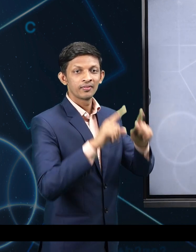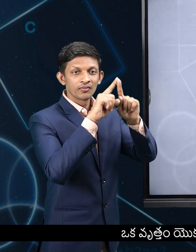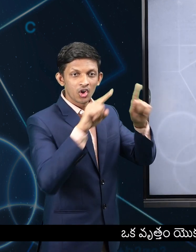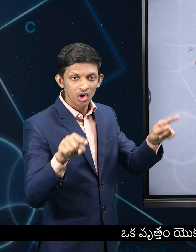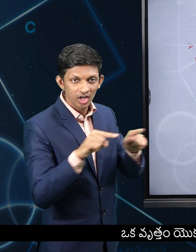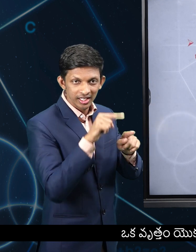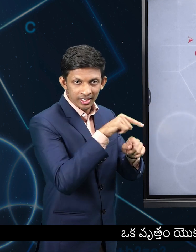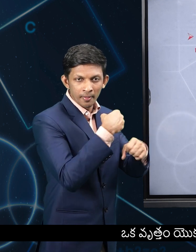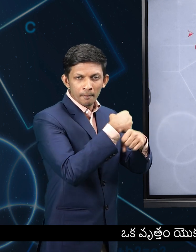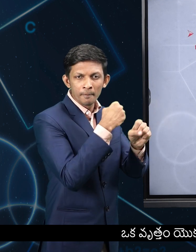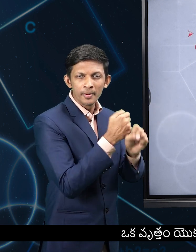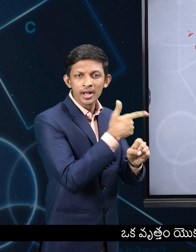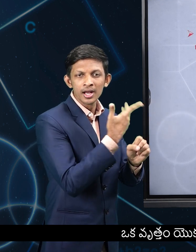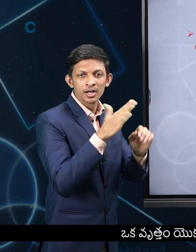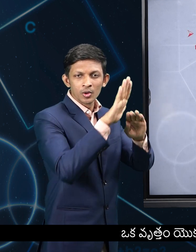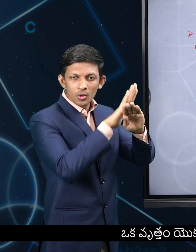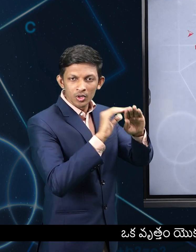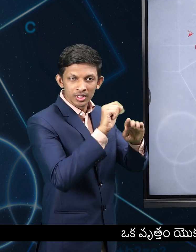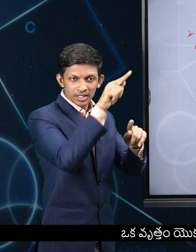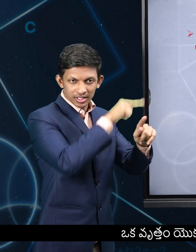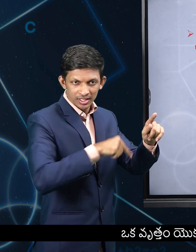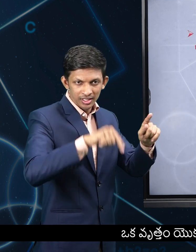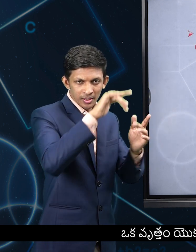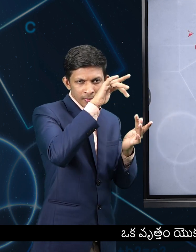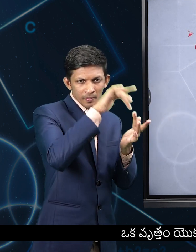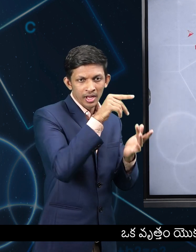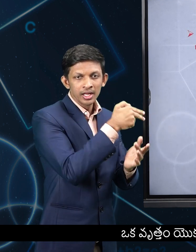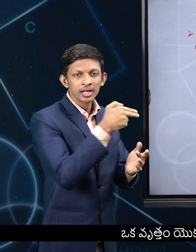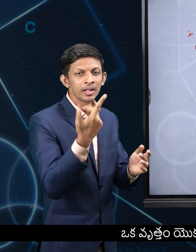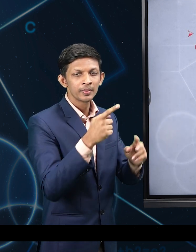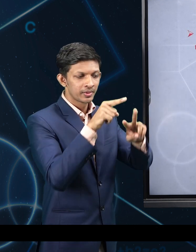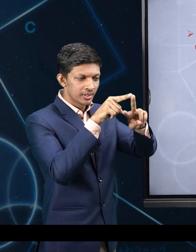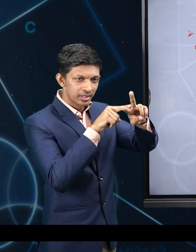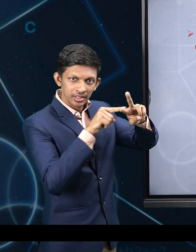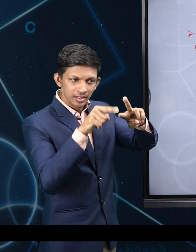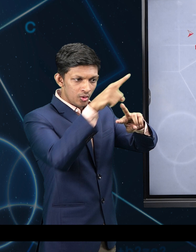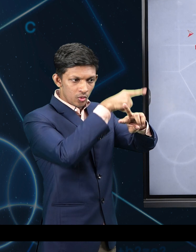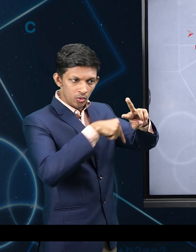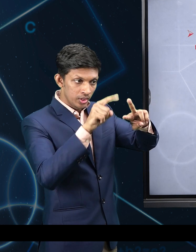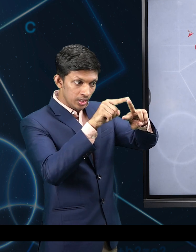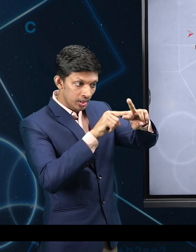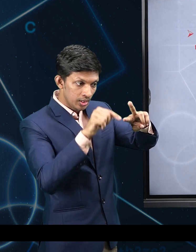ఒక వృత్తం యొక్క సెక్టార్ దాని మధ్యలో ఏర్పడిన కోణాన్ని కేంద్ర కోణం అంటారు.